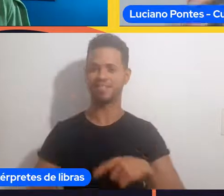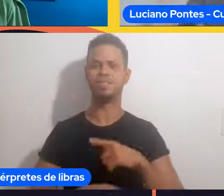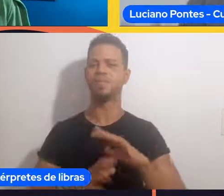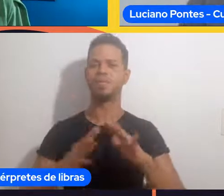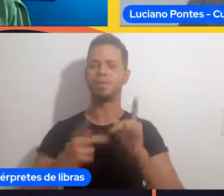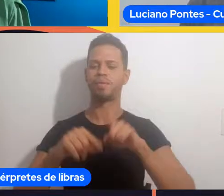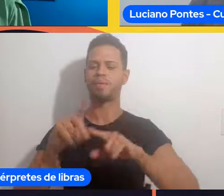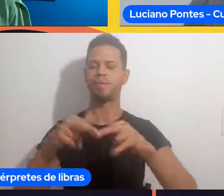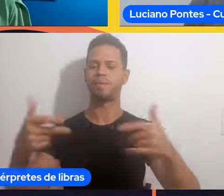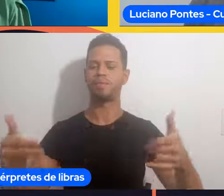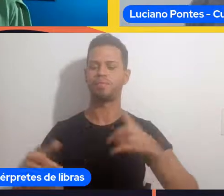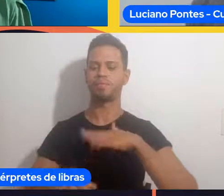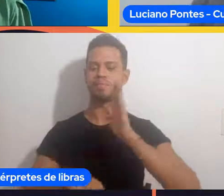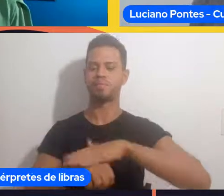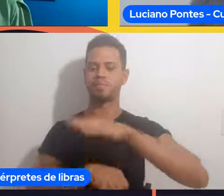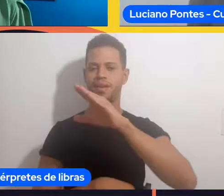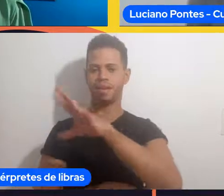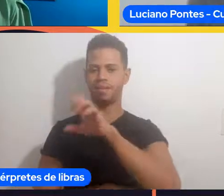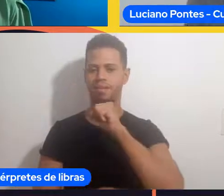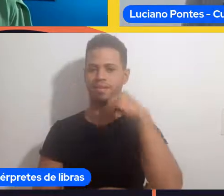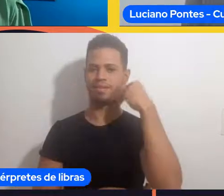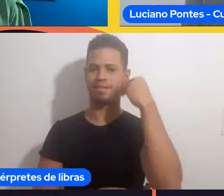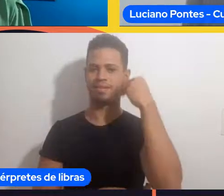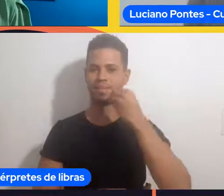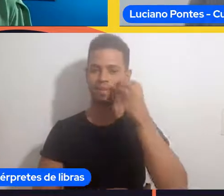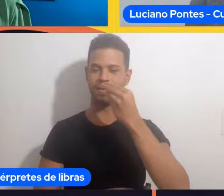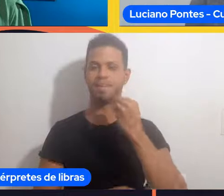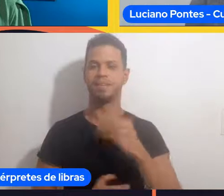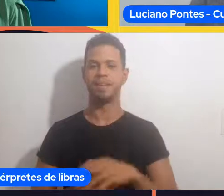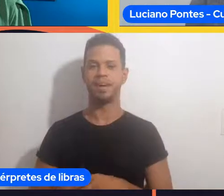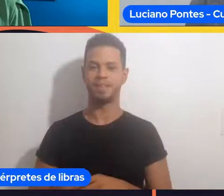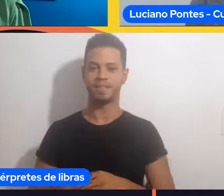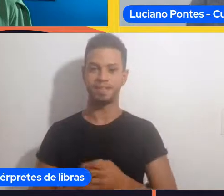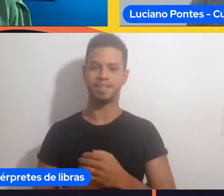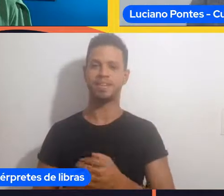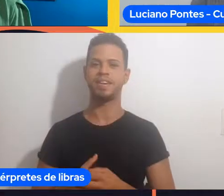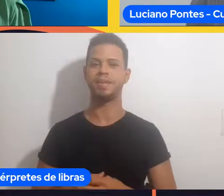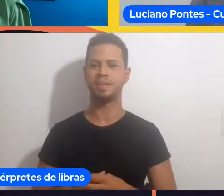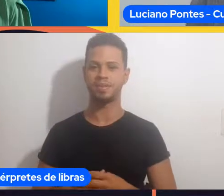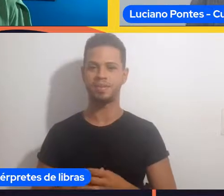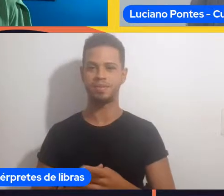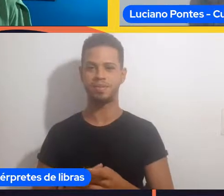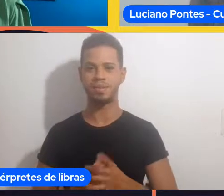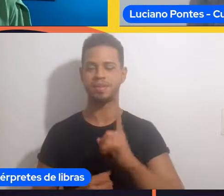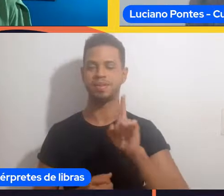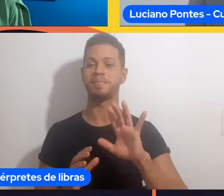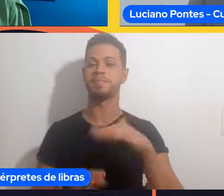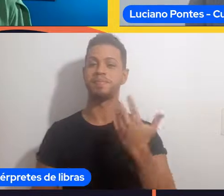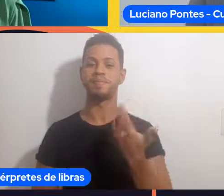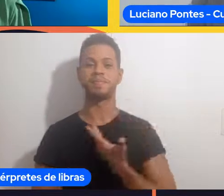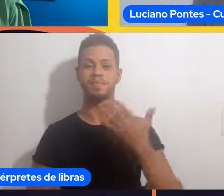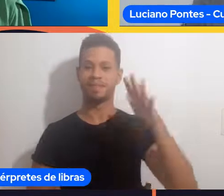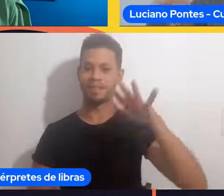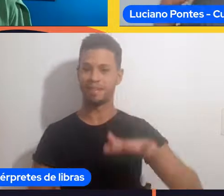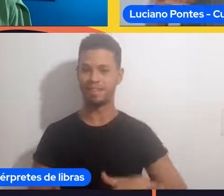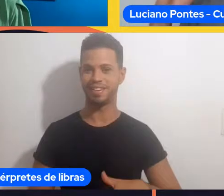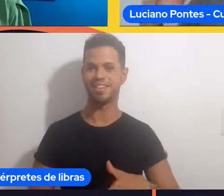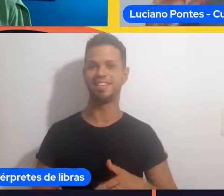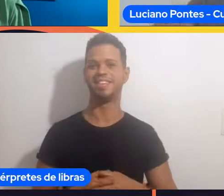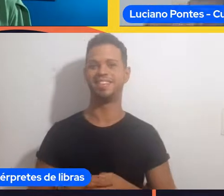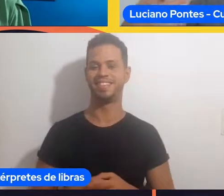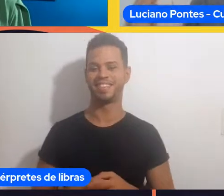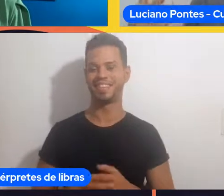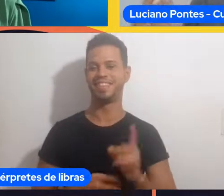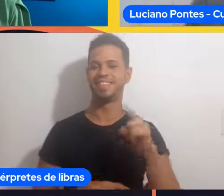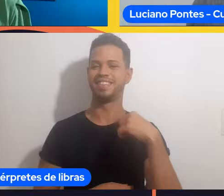ter mais experiências, né? Eu lembro você falando disso, eu me lembrei que quando era pequeno, eu brincava muito no tonel, a gente tinha um tonel